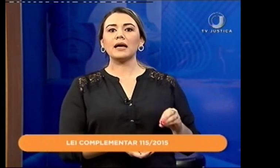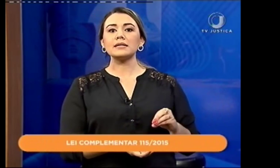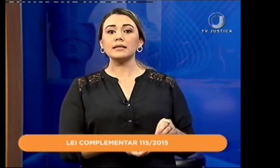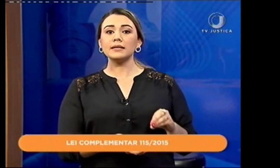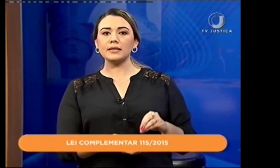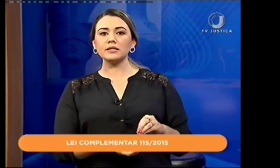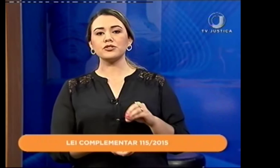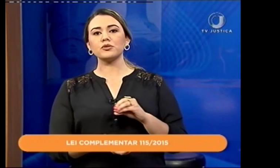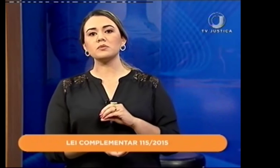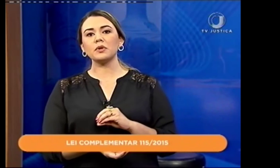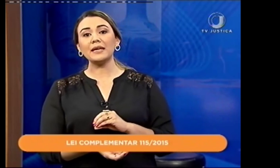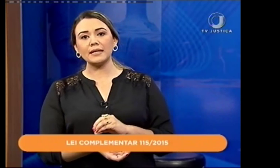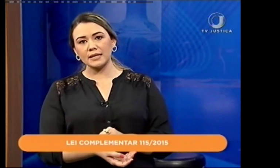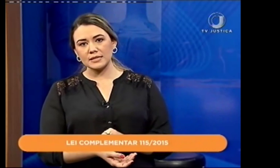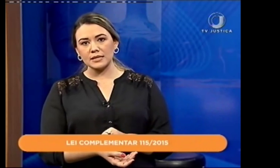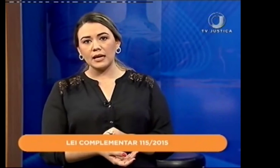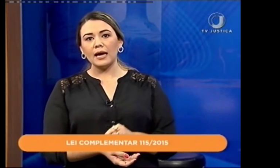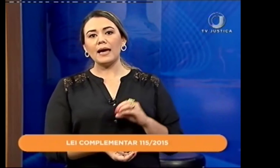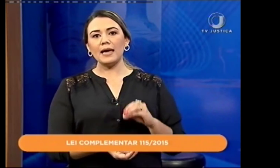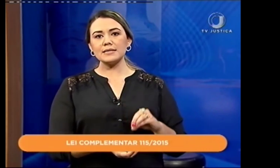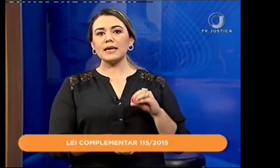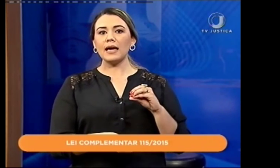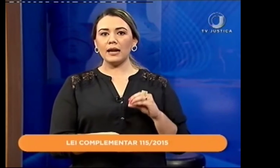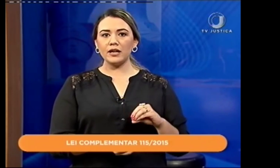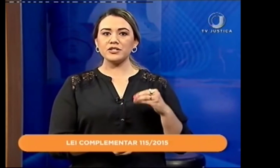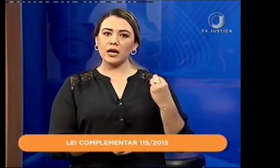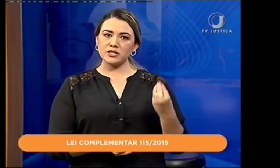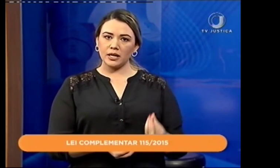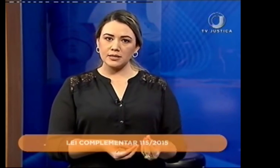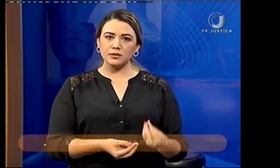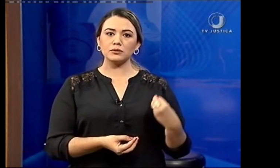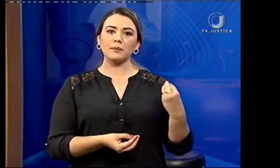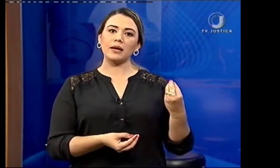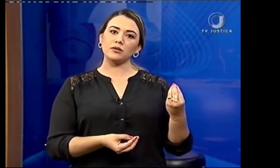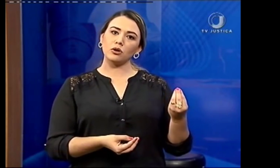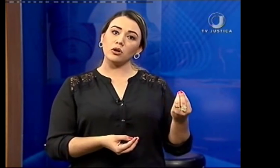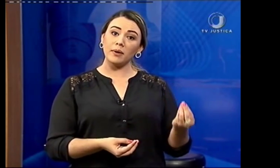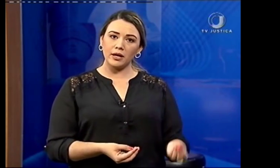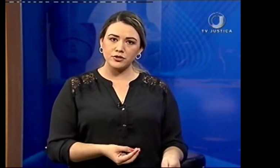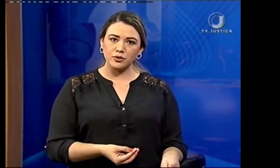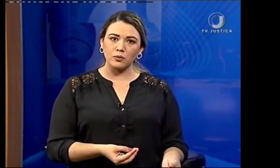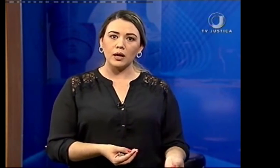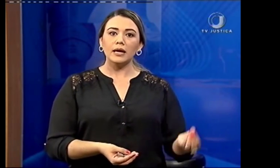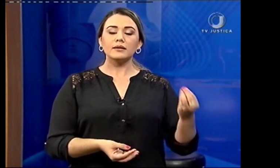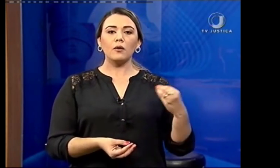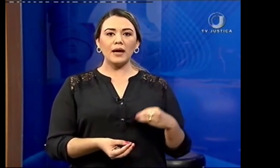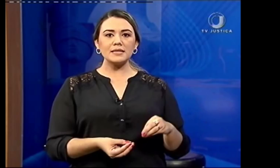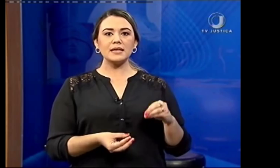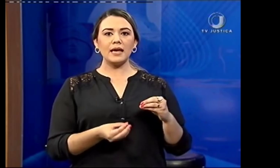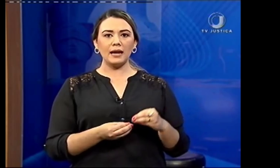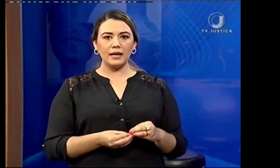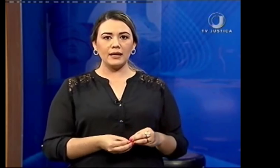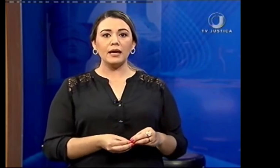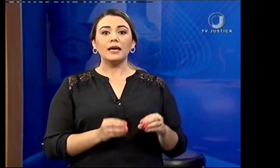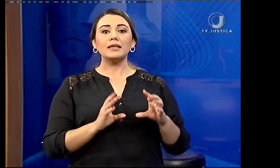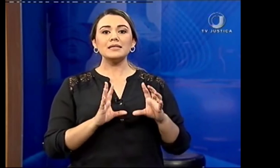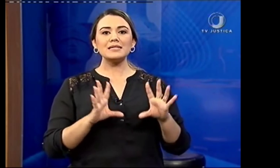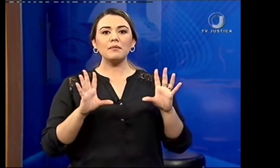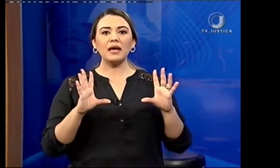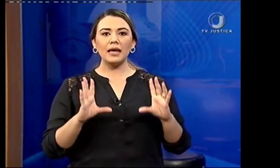Complementar 115 de 2015. Essa é a Lei de Regência do Trabalhador Doméstico. Então, essa é a lei que